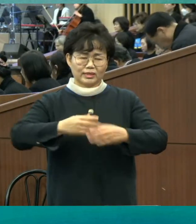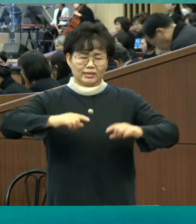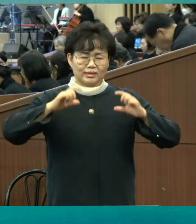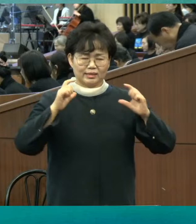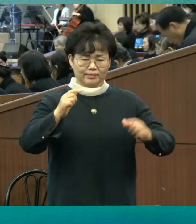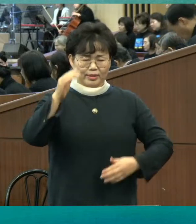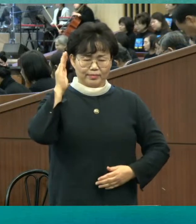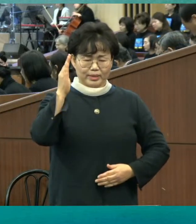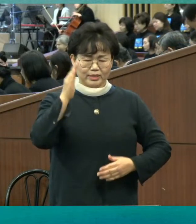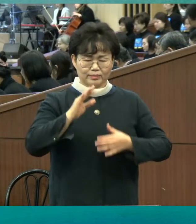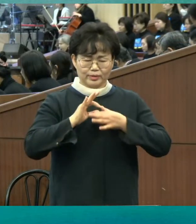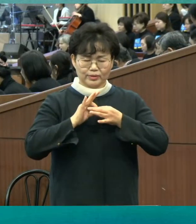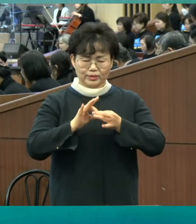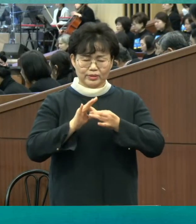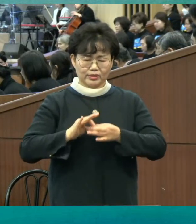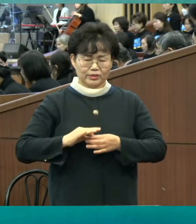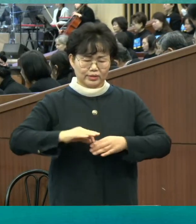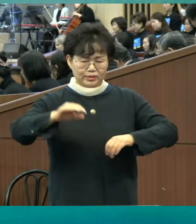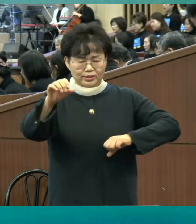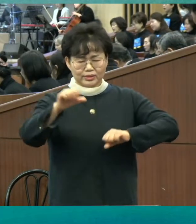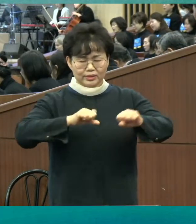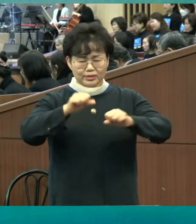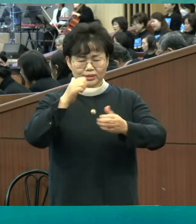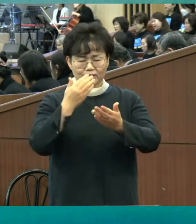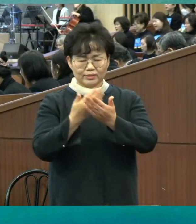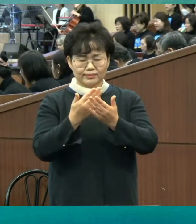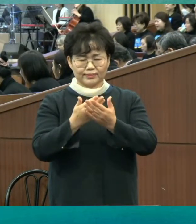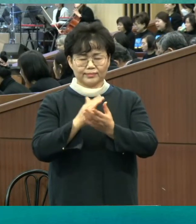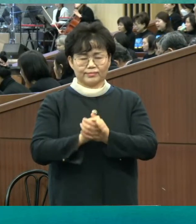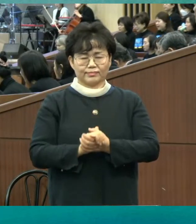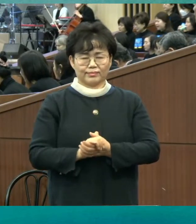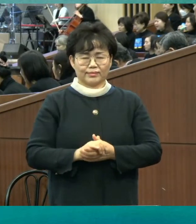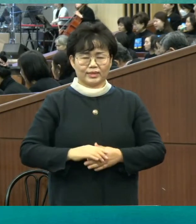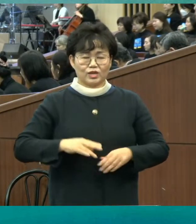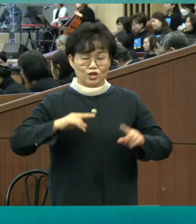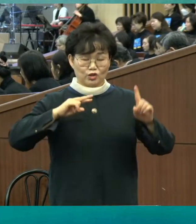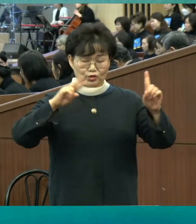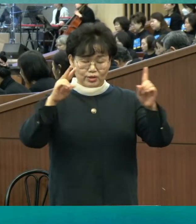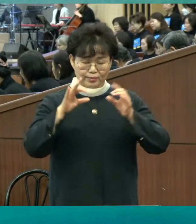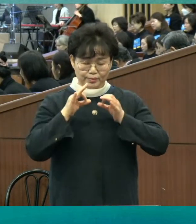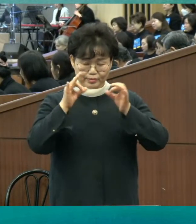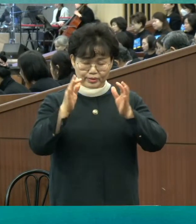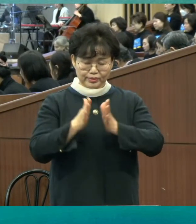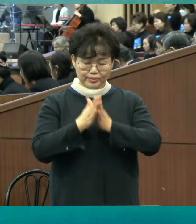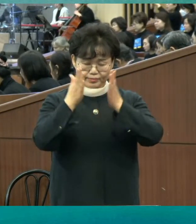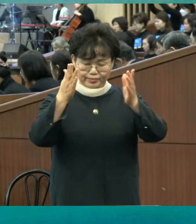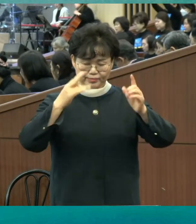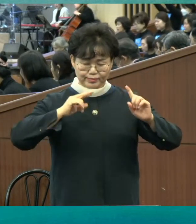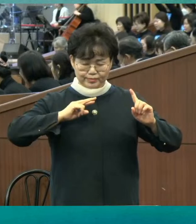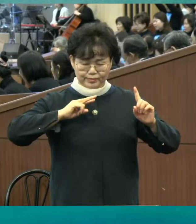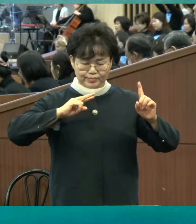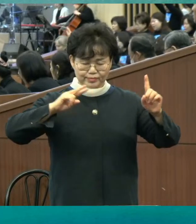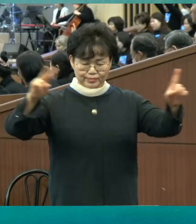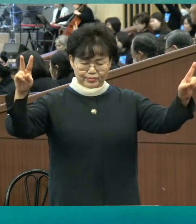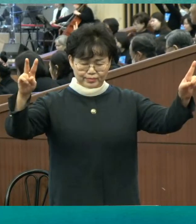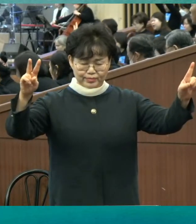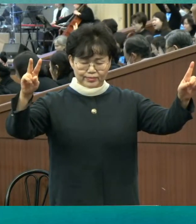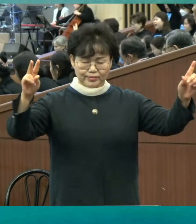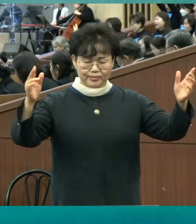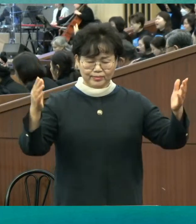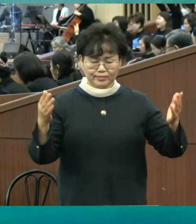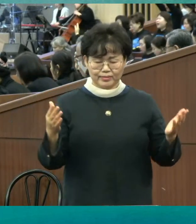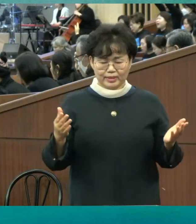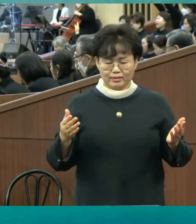말씀과 더불어 역사하여 주시옵소서. 우리 시간에 주님 이름 한번 부르시고 뜨겁게 기도하며 나가겠습니다.